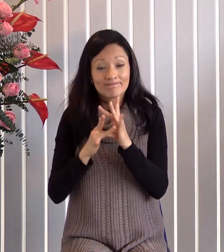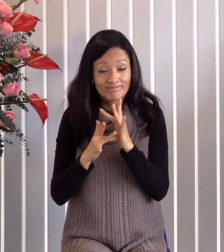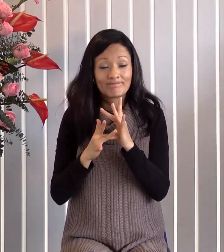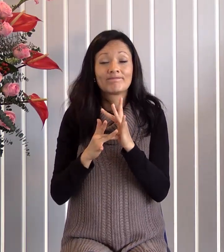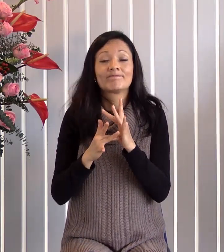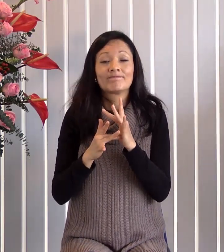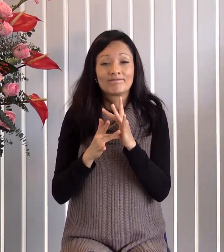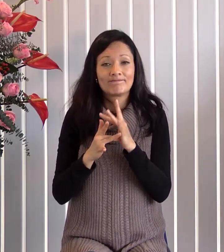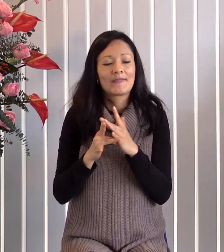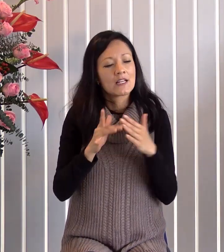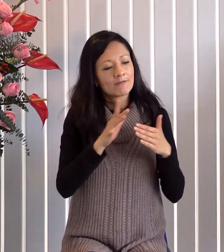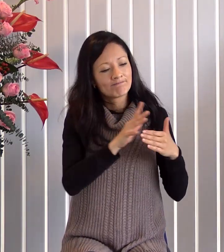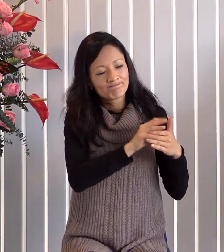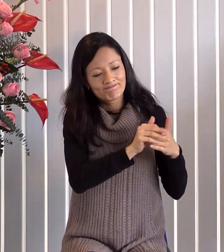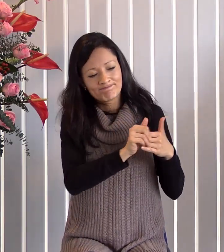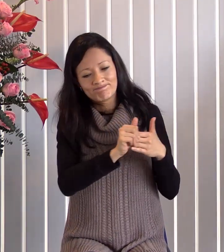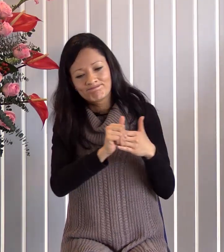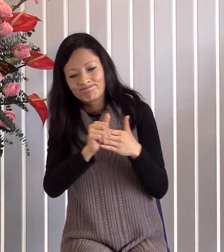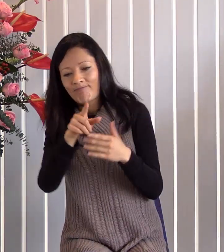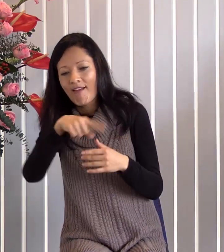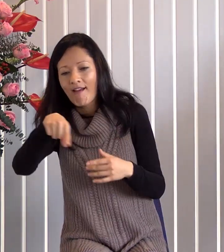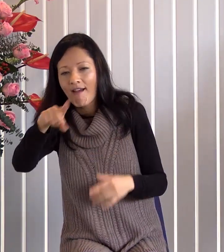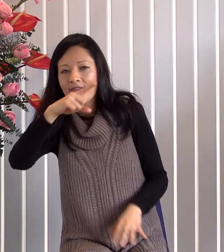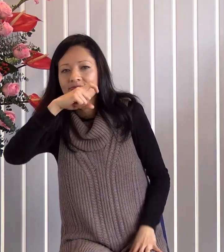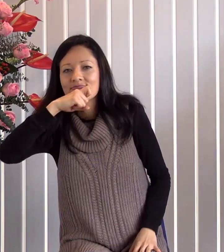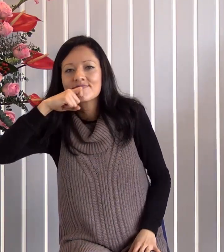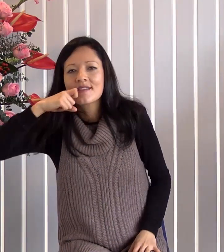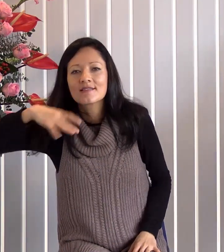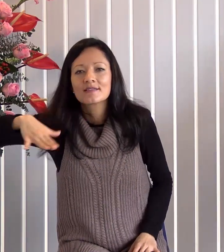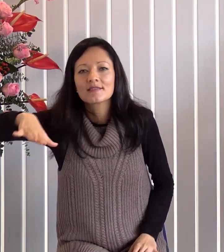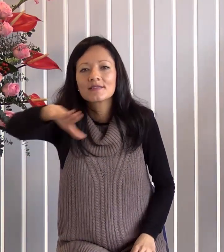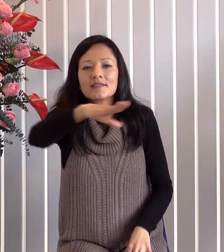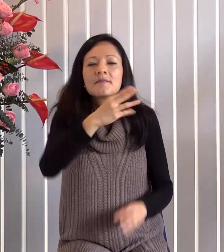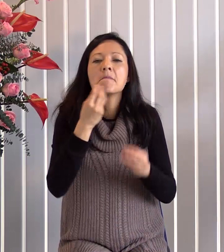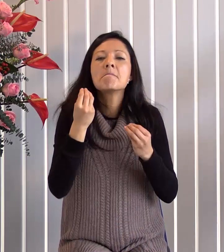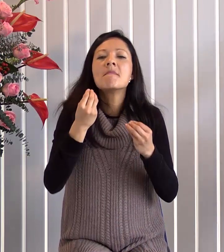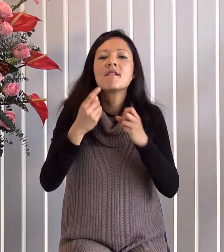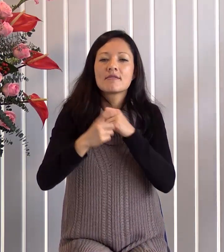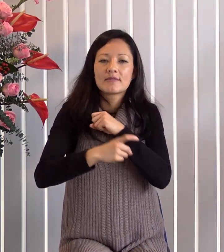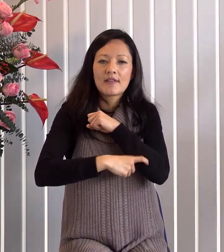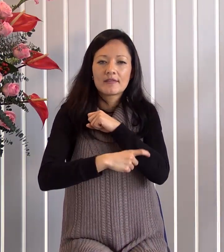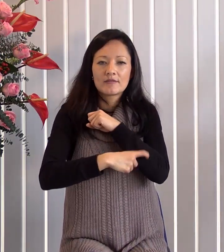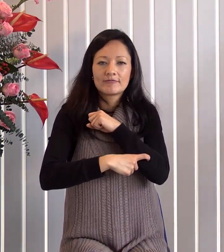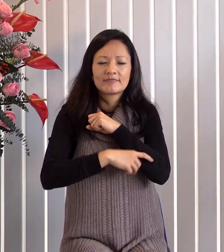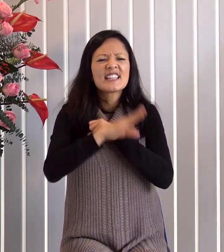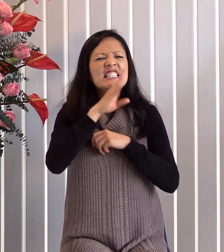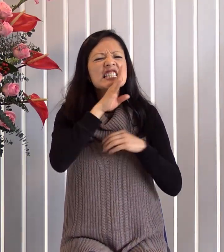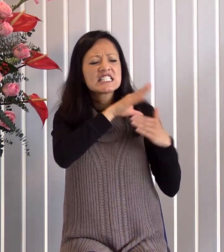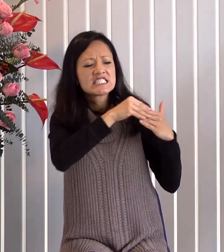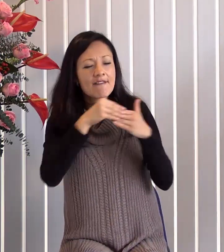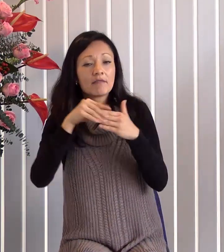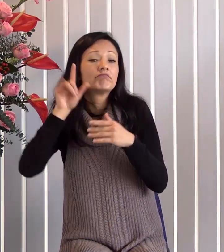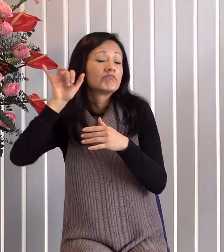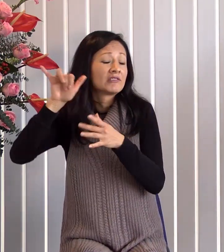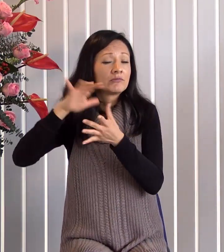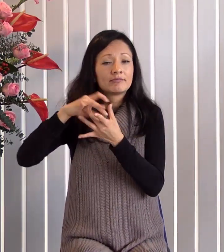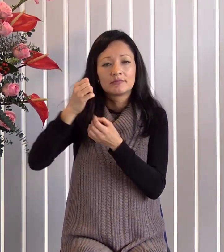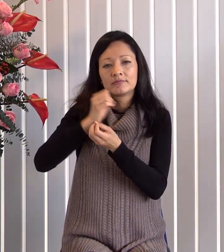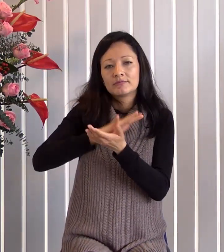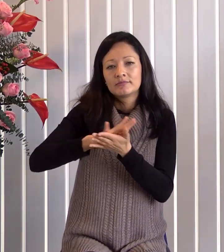llevado en el desierto para ser tentado. ¿Quién lo llevó al desierto? El Espíritu Santo.